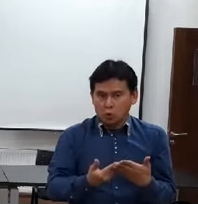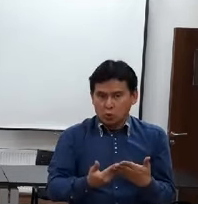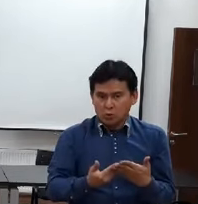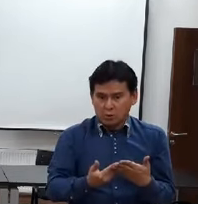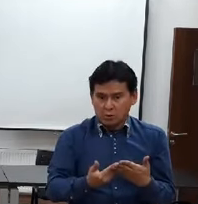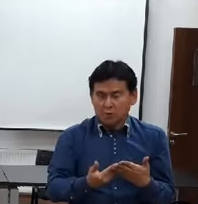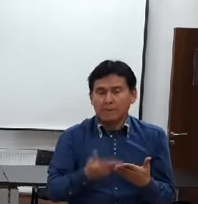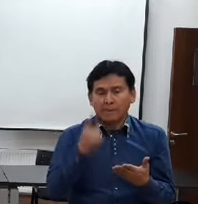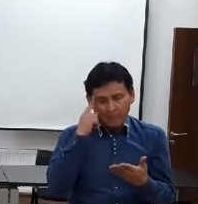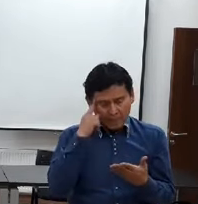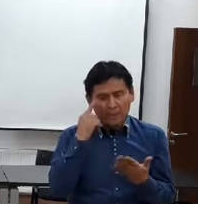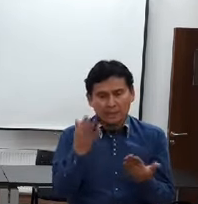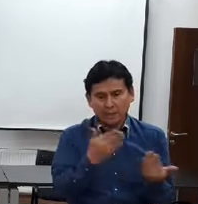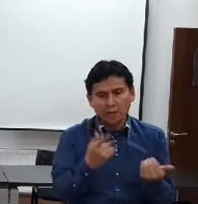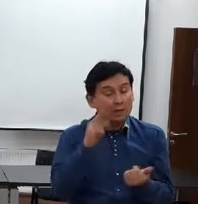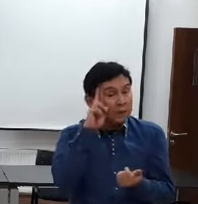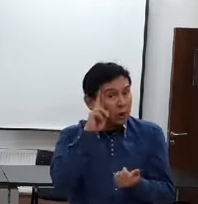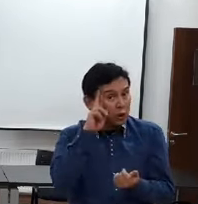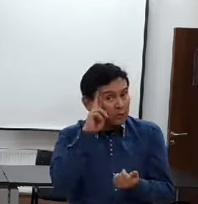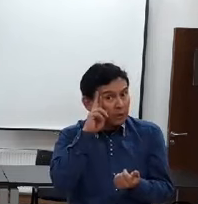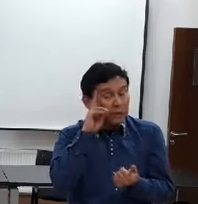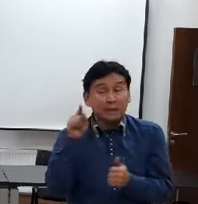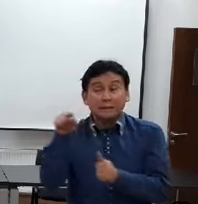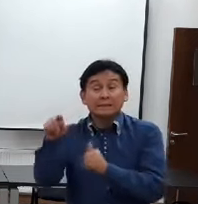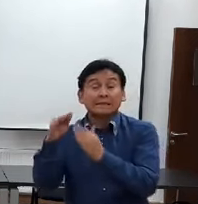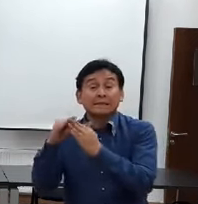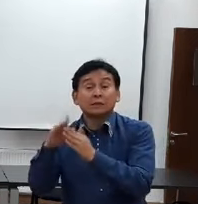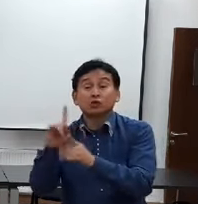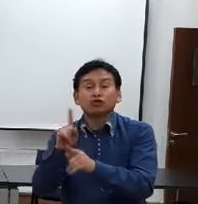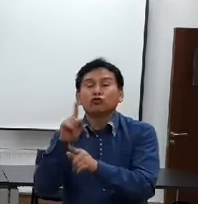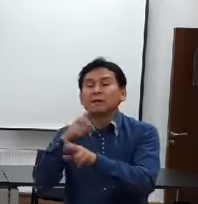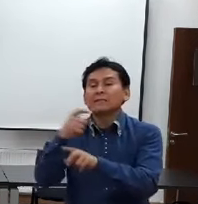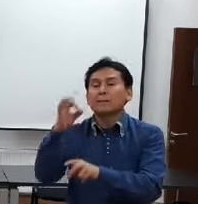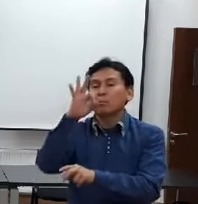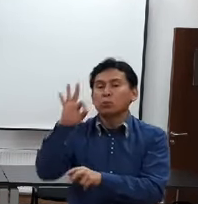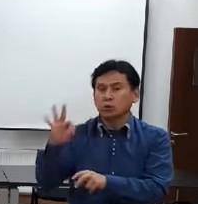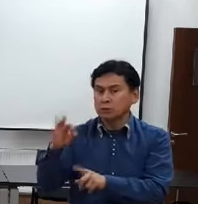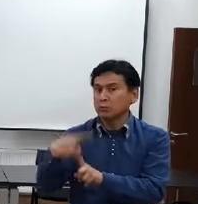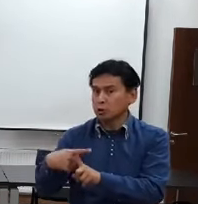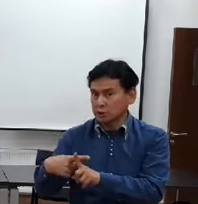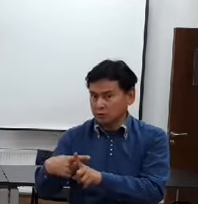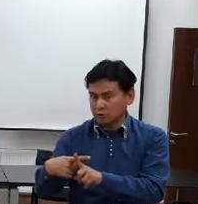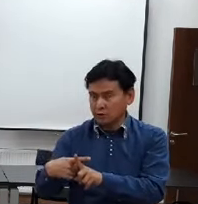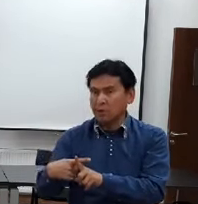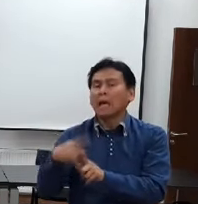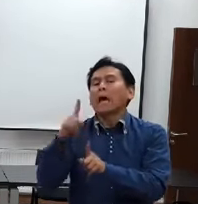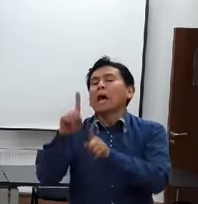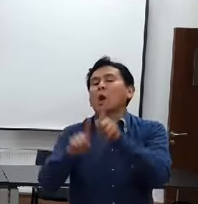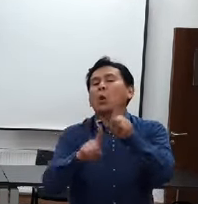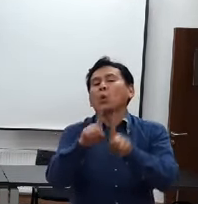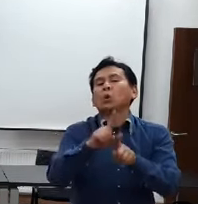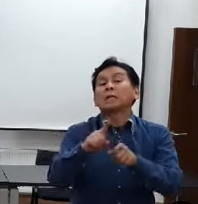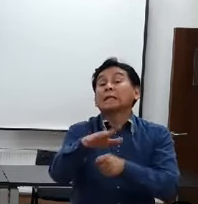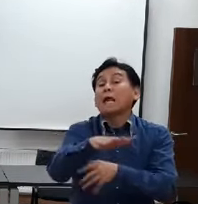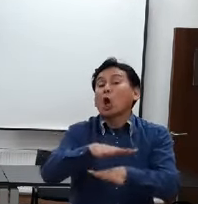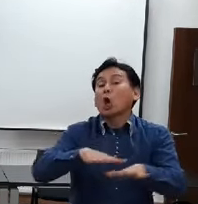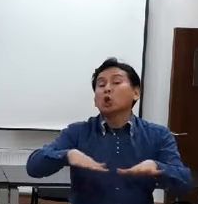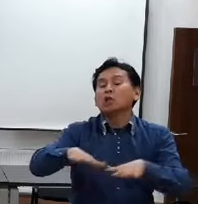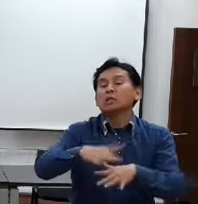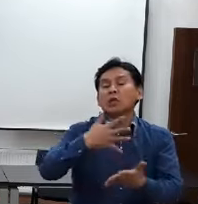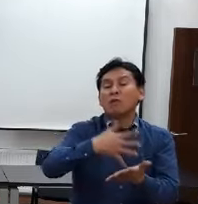se considere necesario porque recordemos que las residencias sanitarias no van el 100% de los positivos van aquellos que las condiciones de